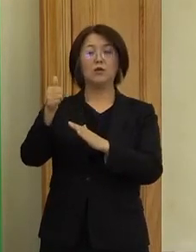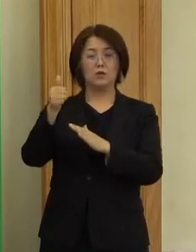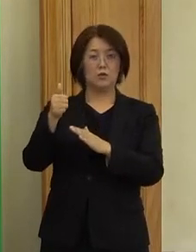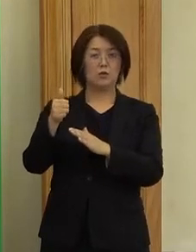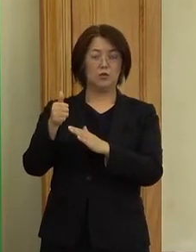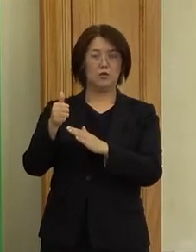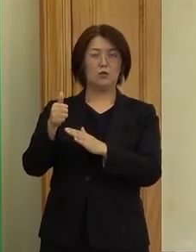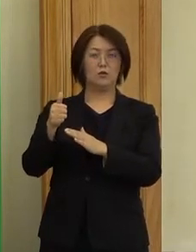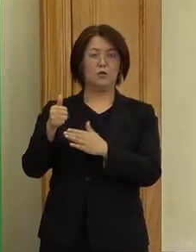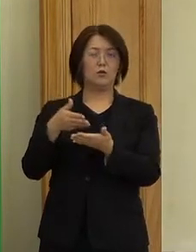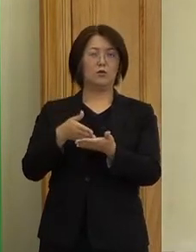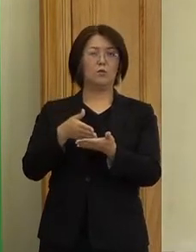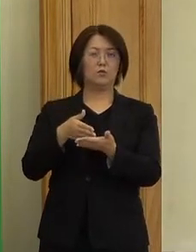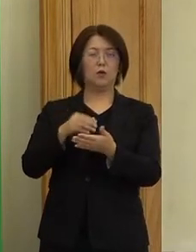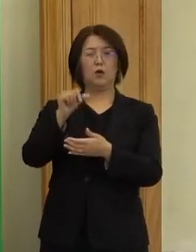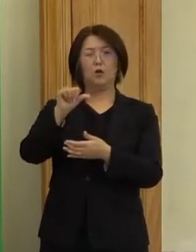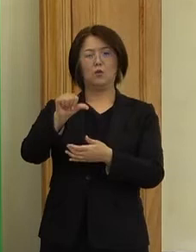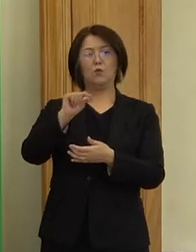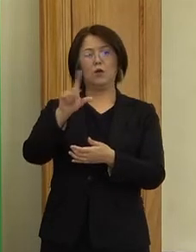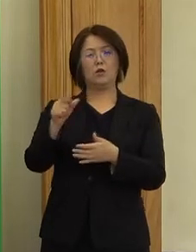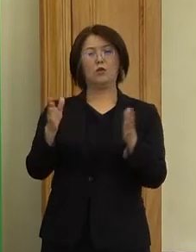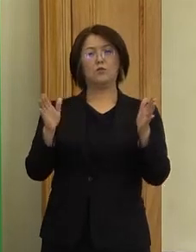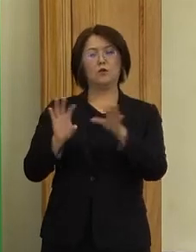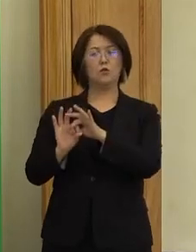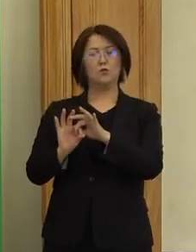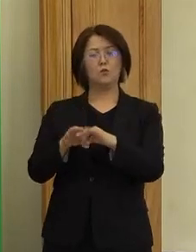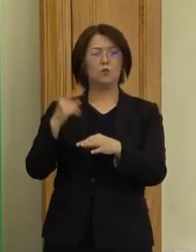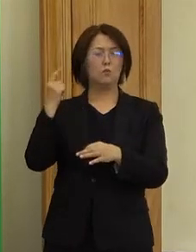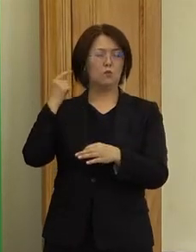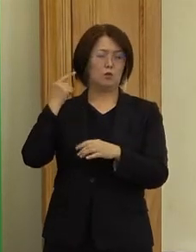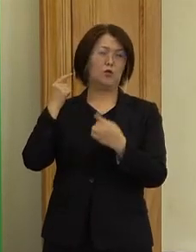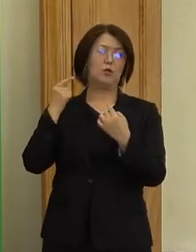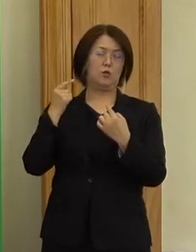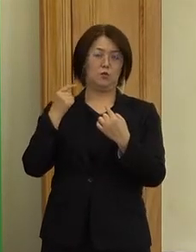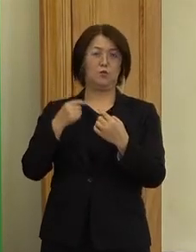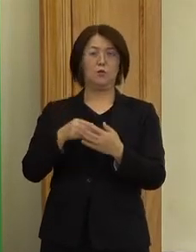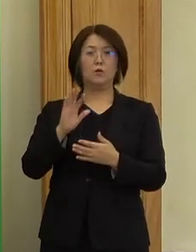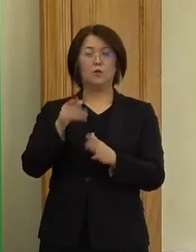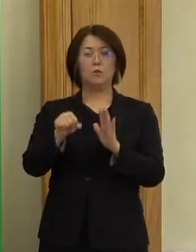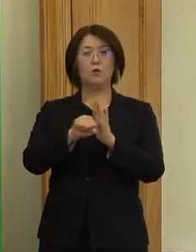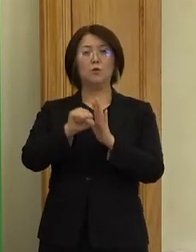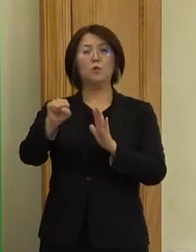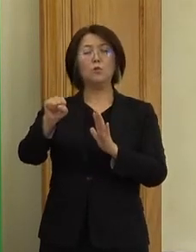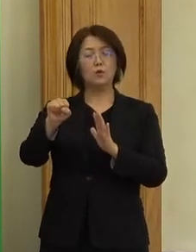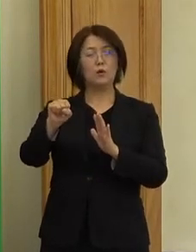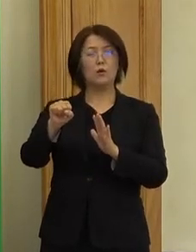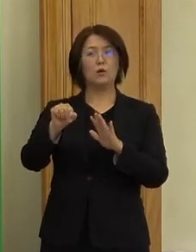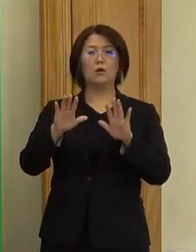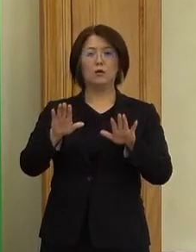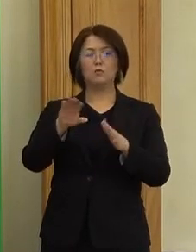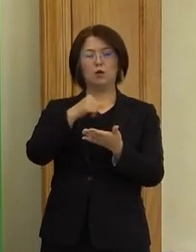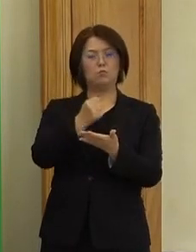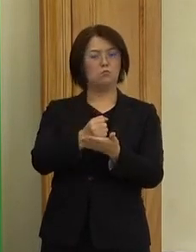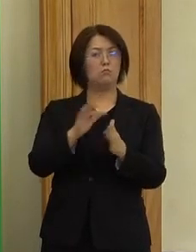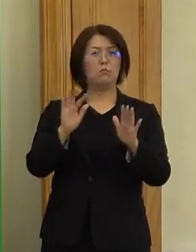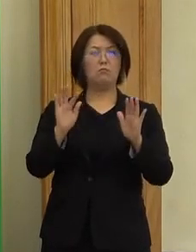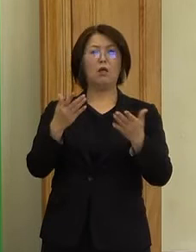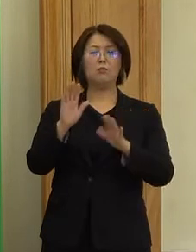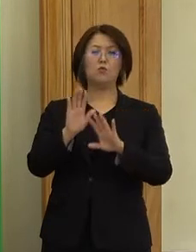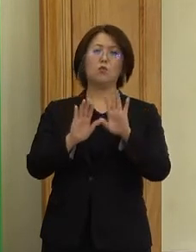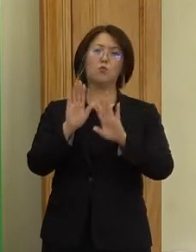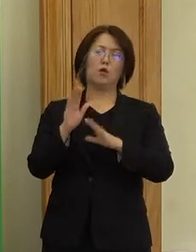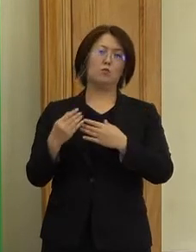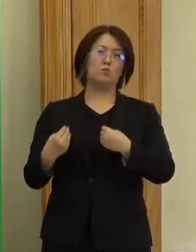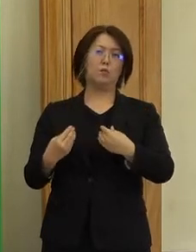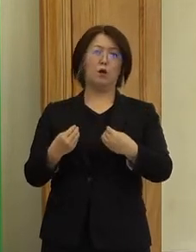月ずっと聞いてきたわけなんですよね。で実際その効果が、今現状、実ってない状況になっておると